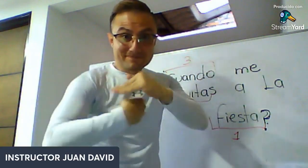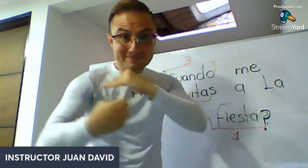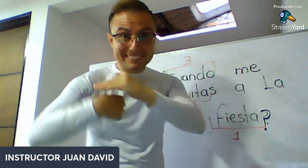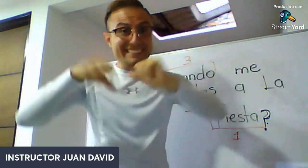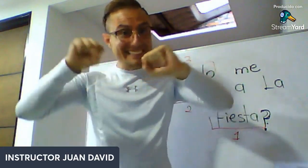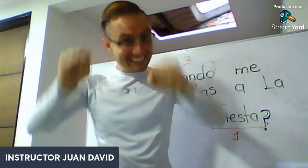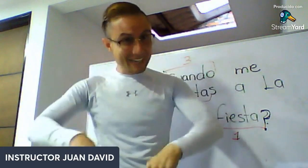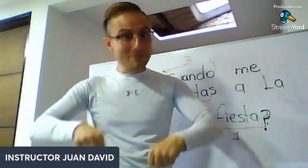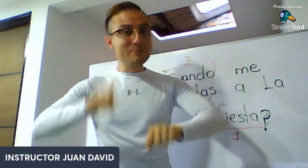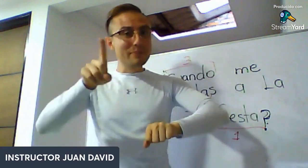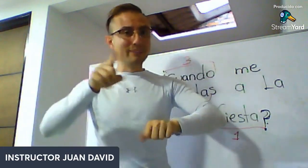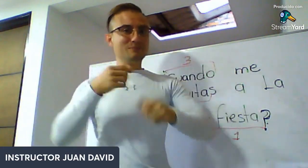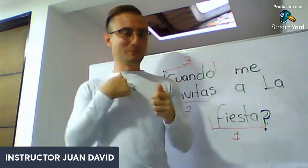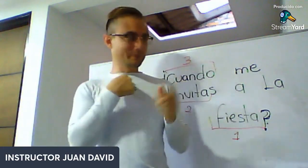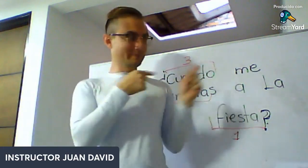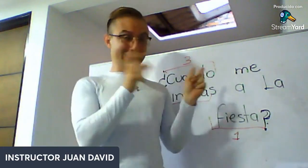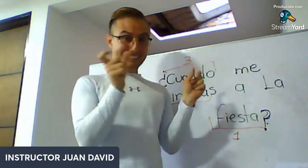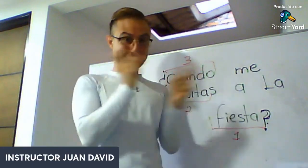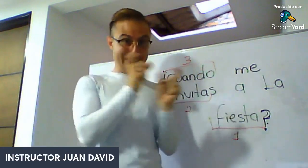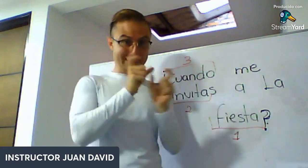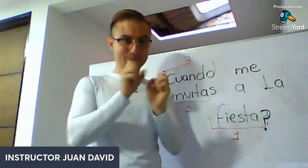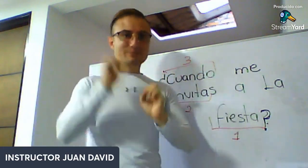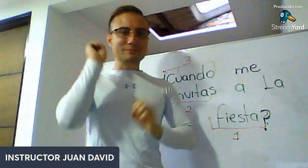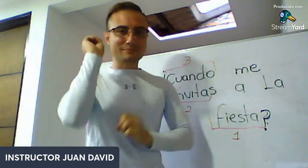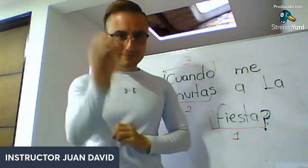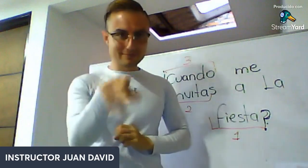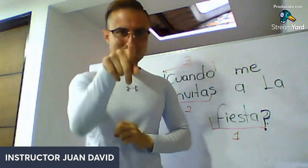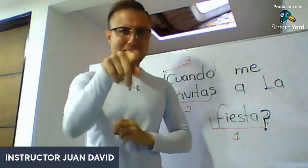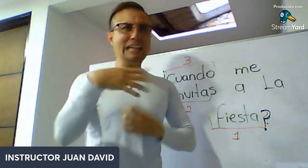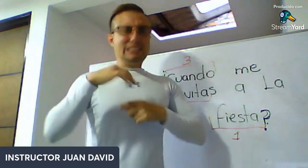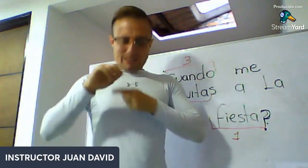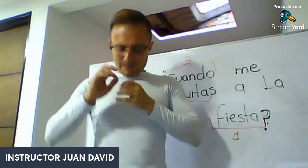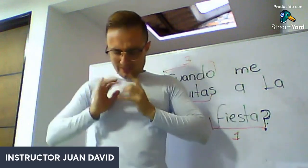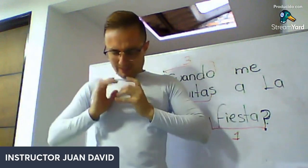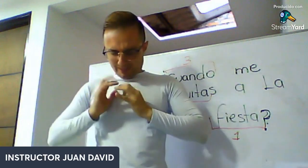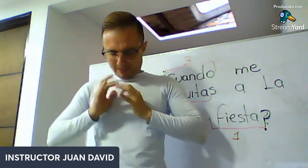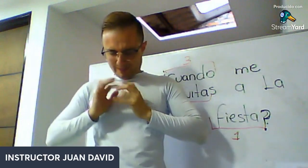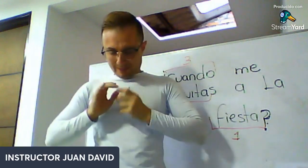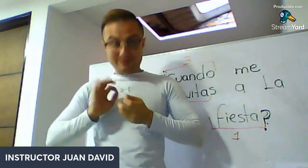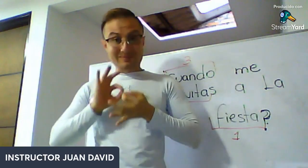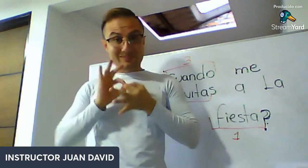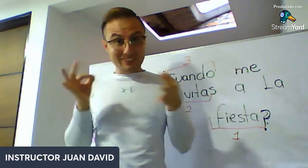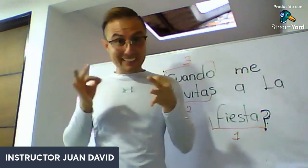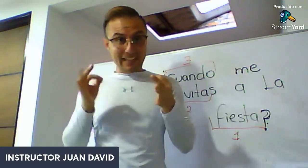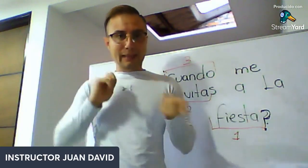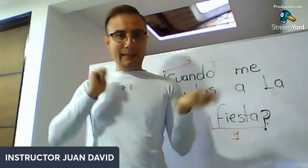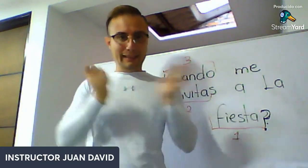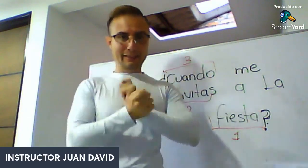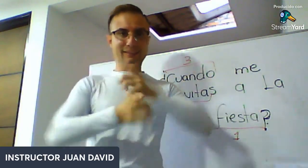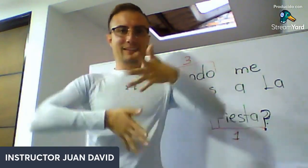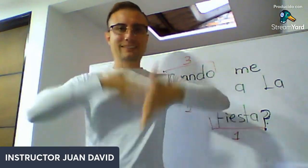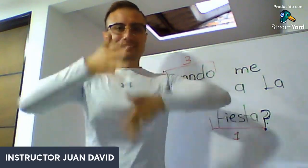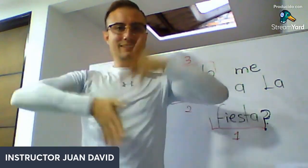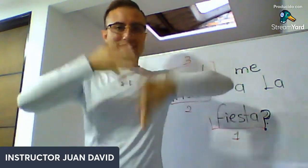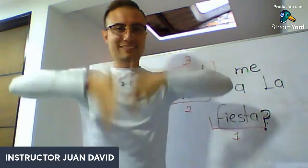diferente vamos entonces a dar el link de transmisión para que ustedes puedan ingresar a la videollamada y podamos hacer